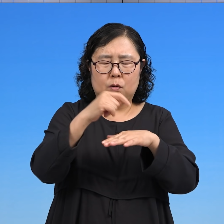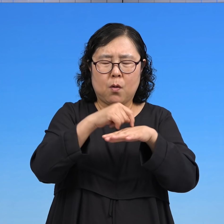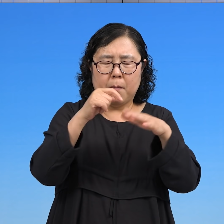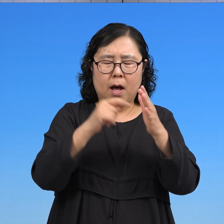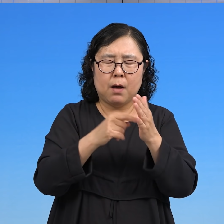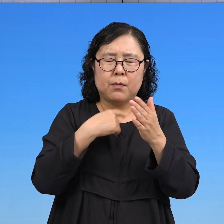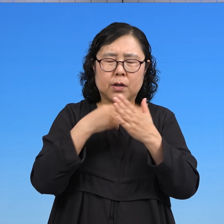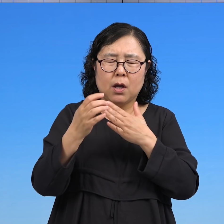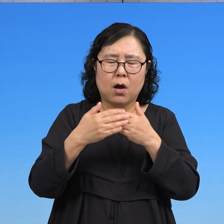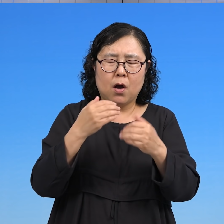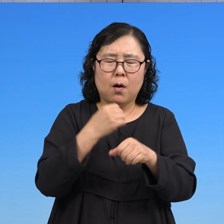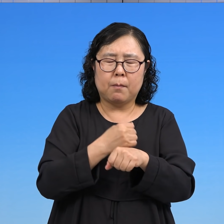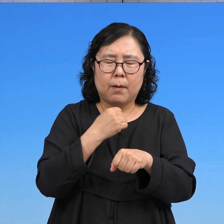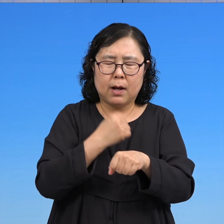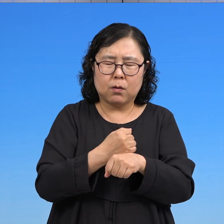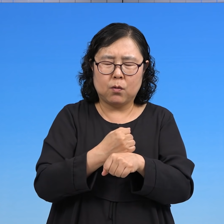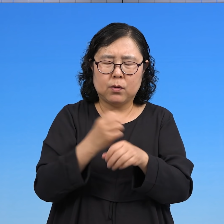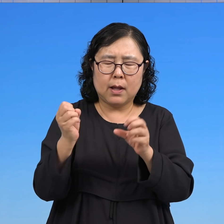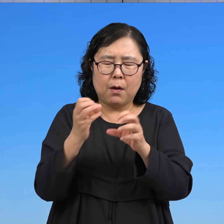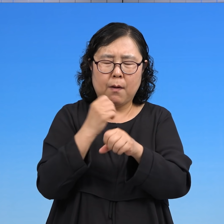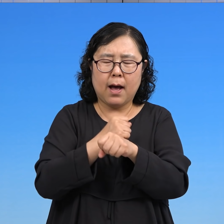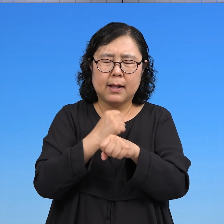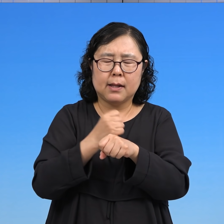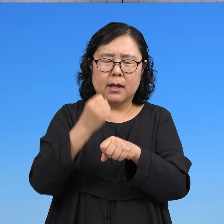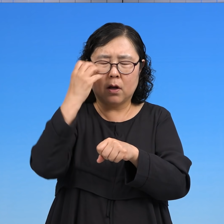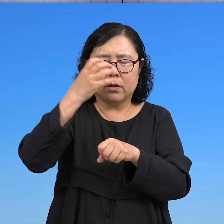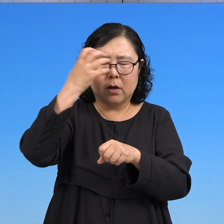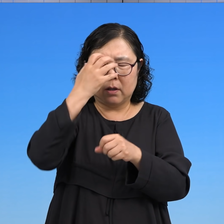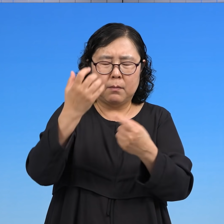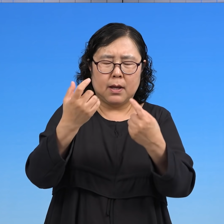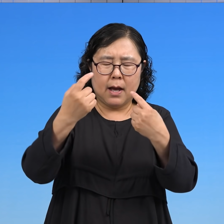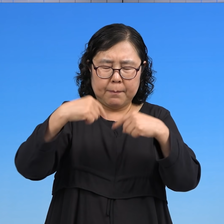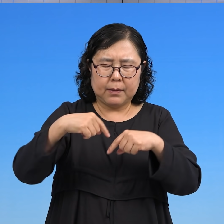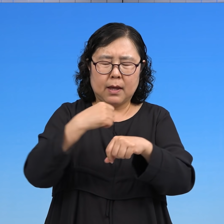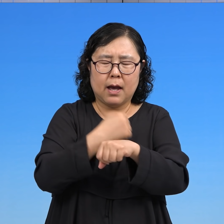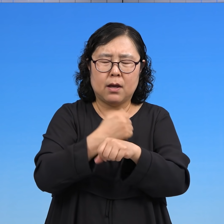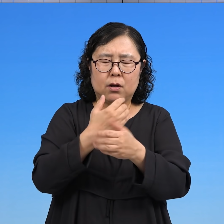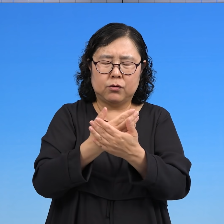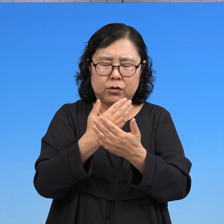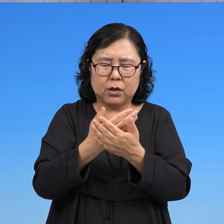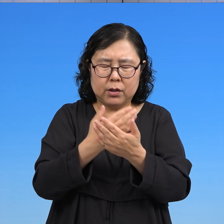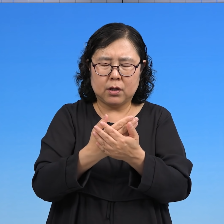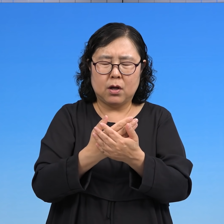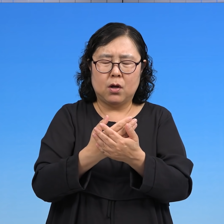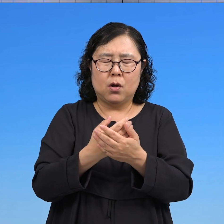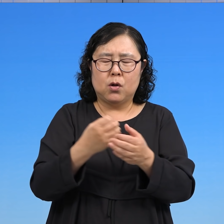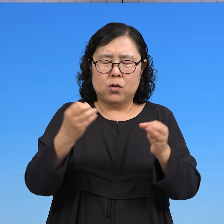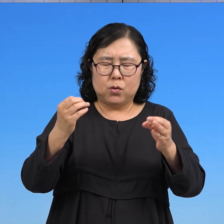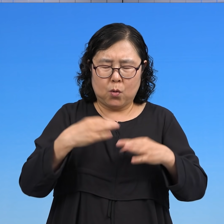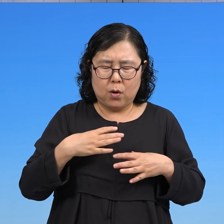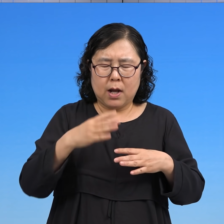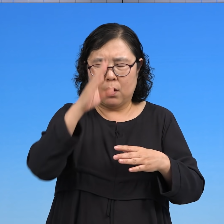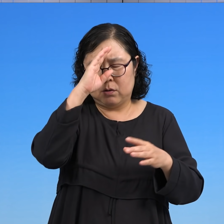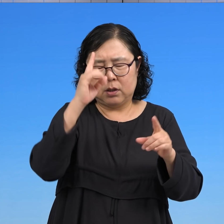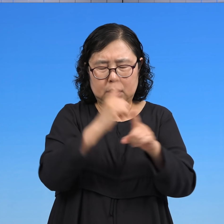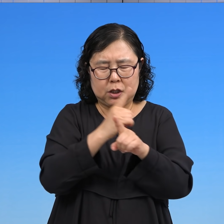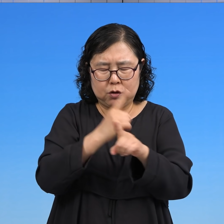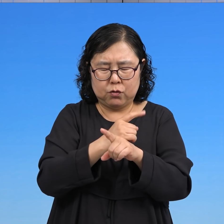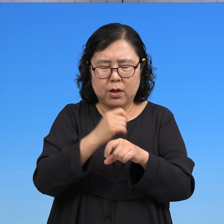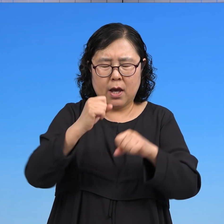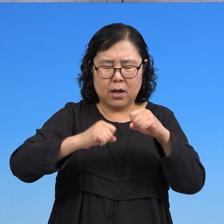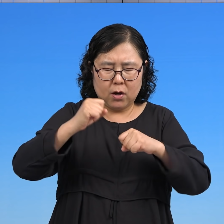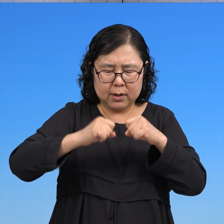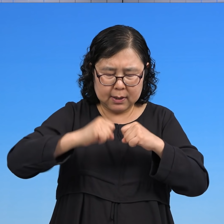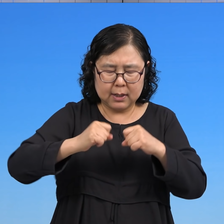다해 대화하고 나누어 갈 때 성령님 개입하여 주셔서 놀라운 치유의 역사가, 회복의 역사가, 다시 한번